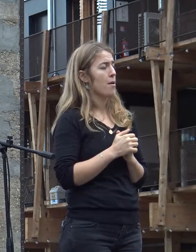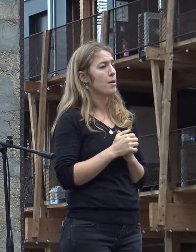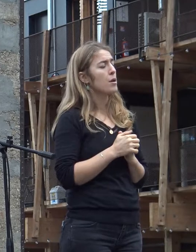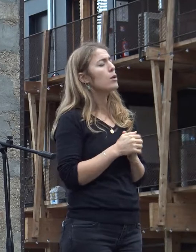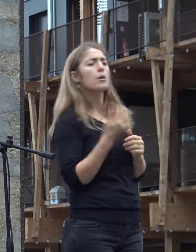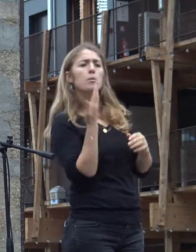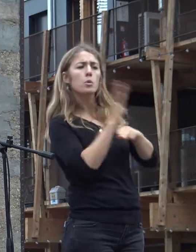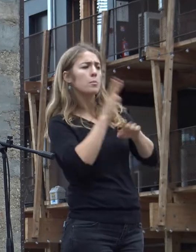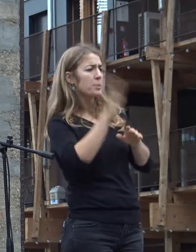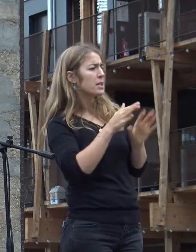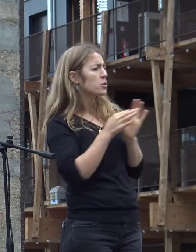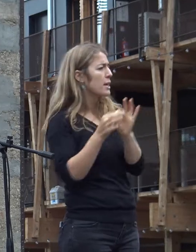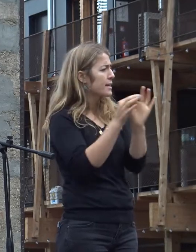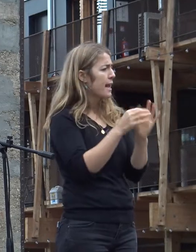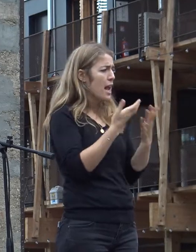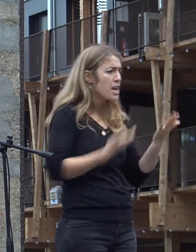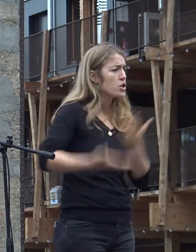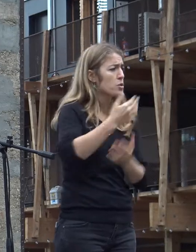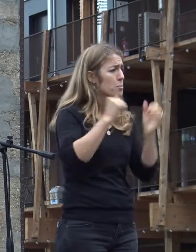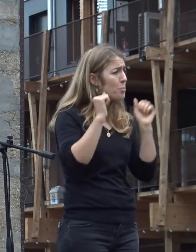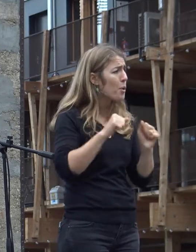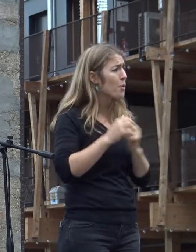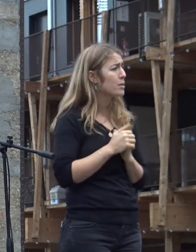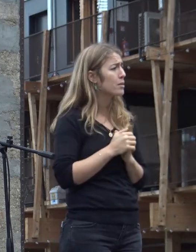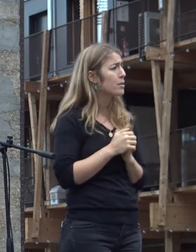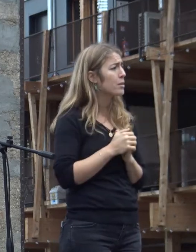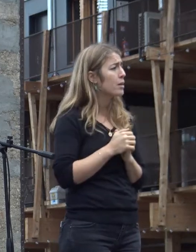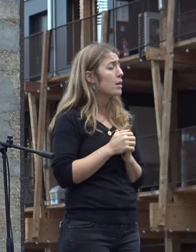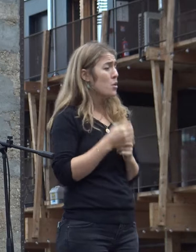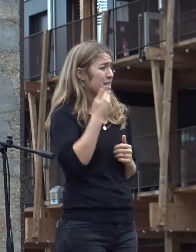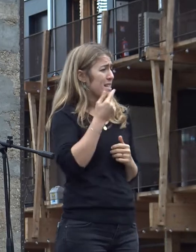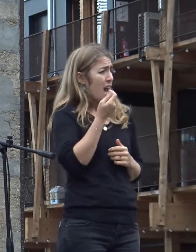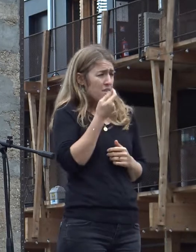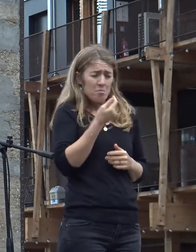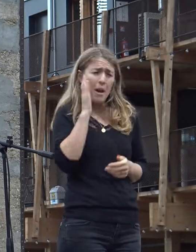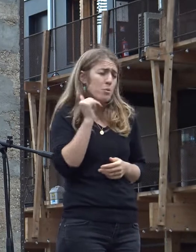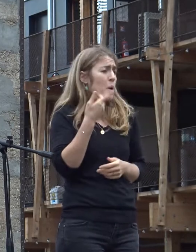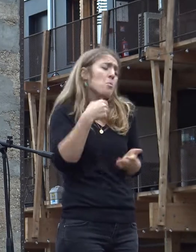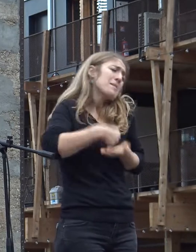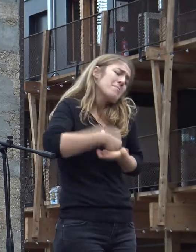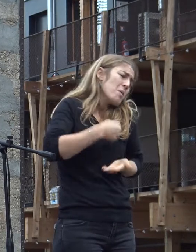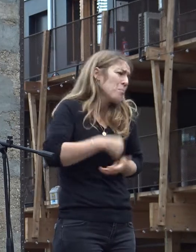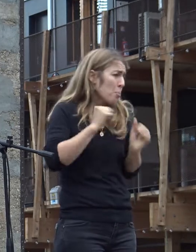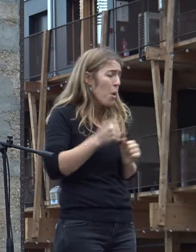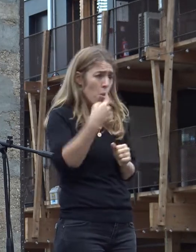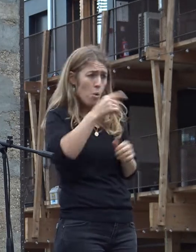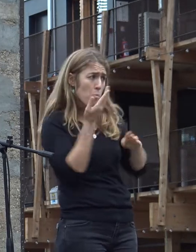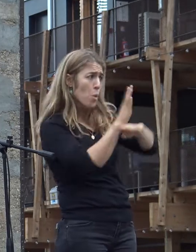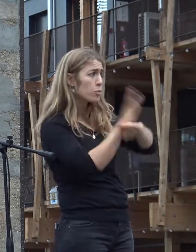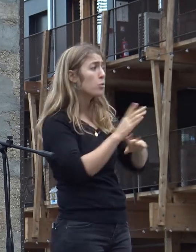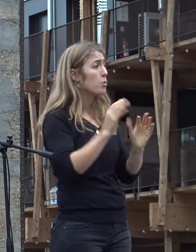l'échange et un monde sans le moins possible avec de l'argent est possible aussi en